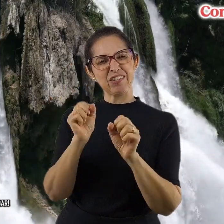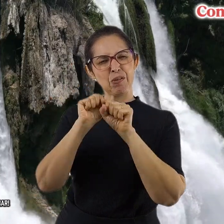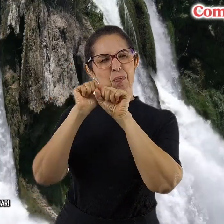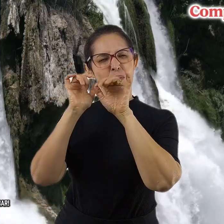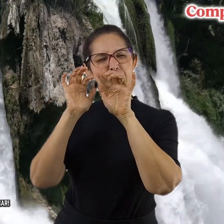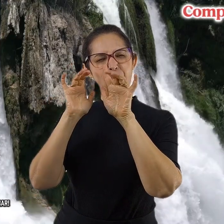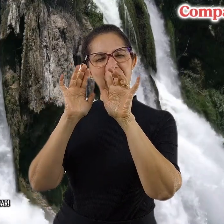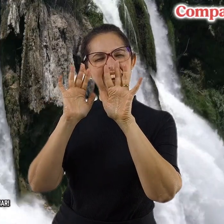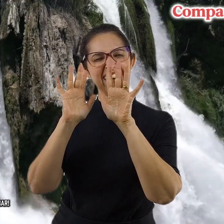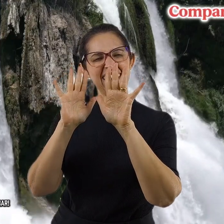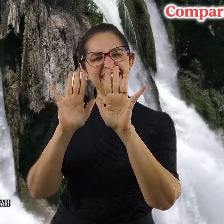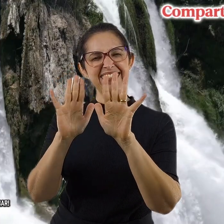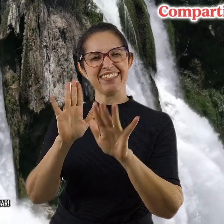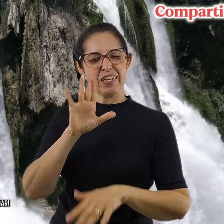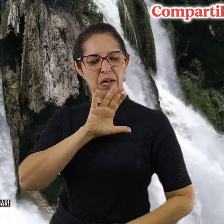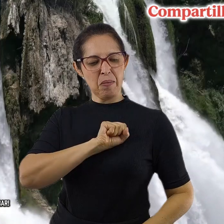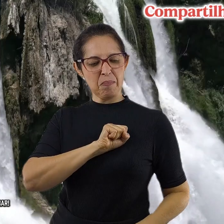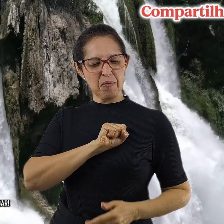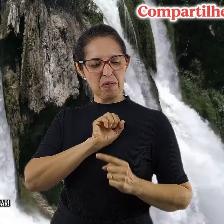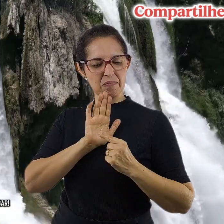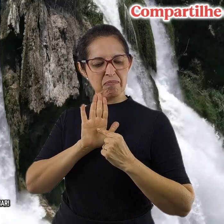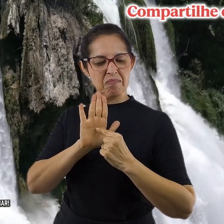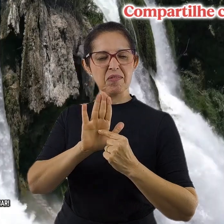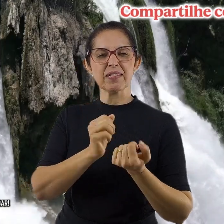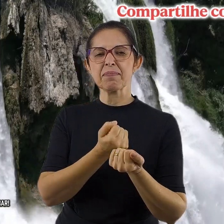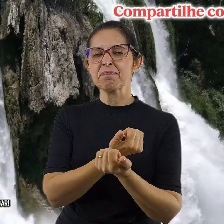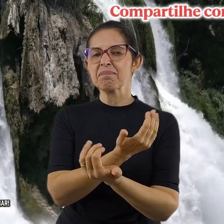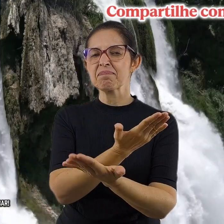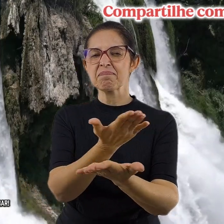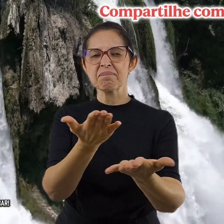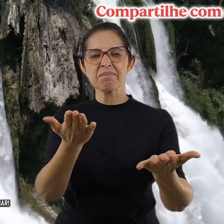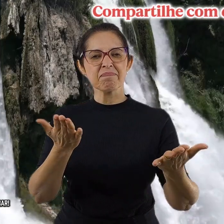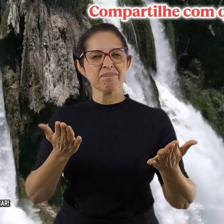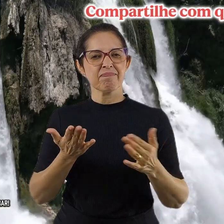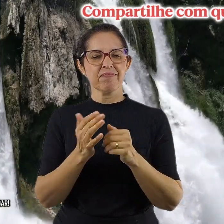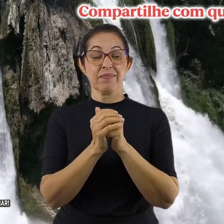outras coisas, porque o meu amor se manifestou.